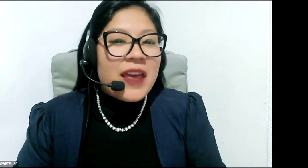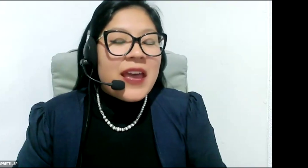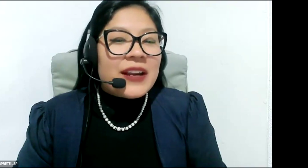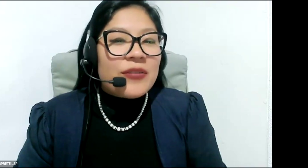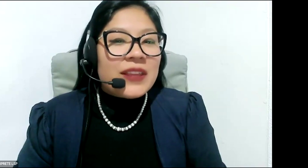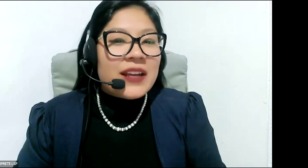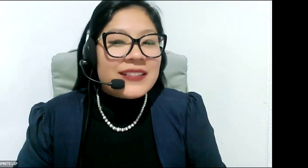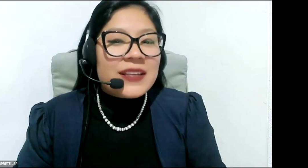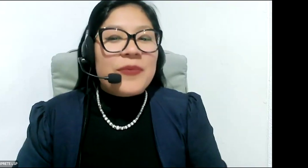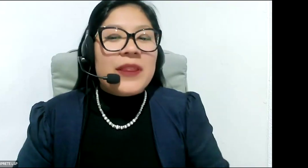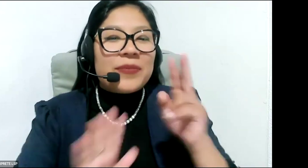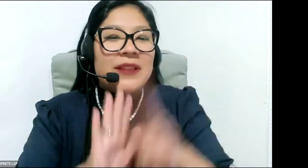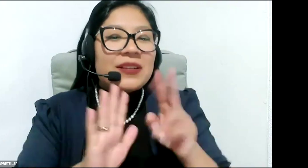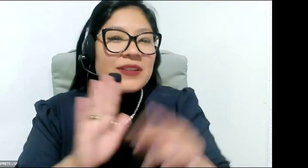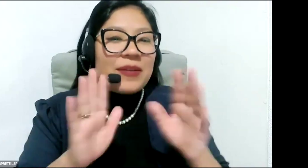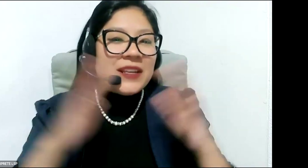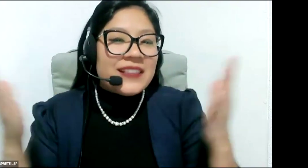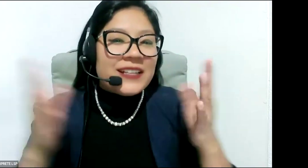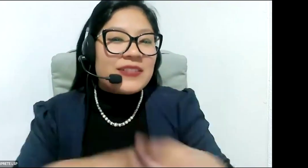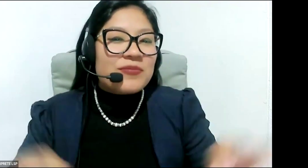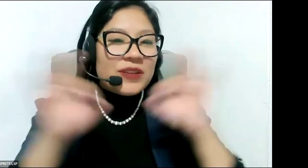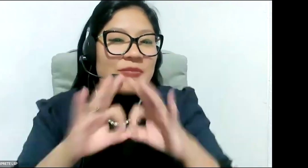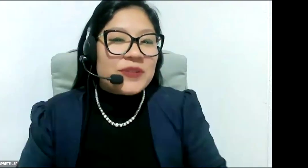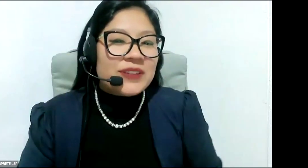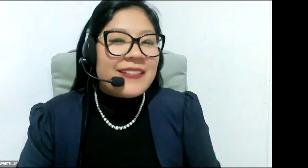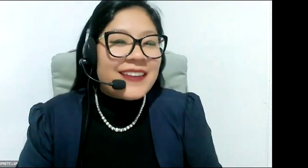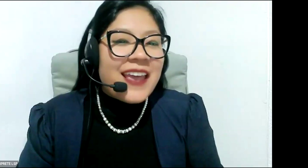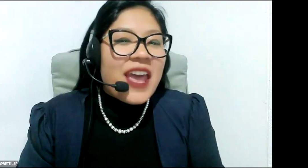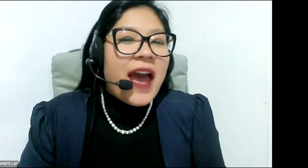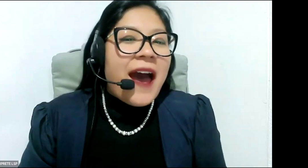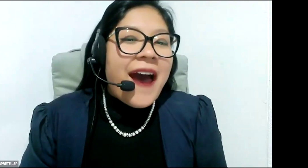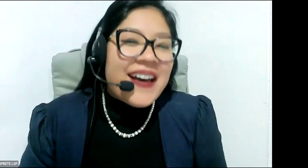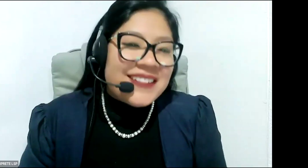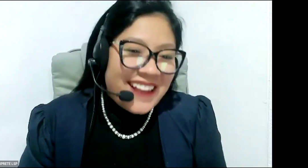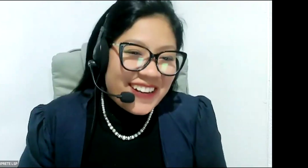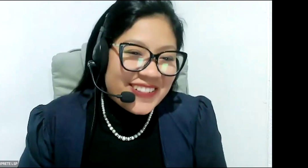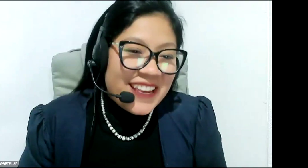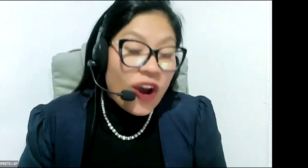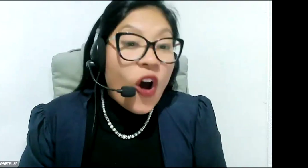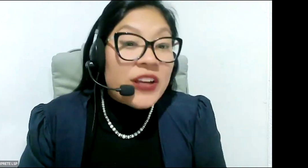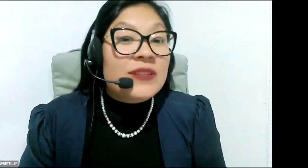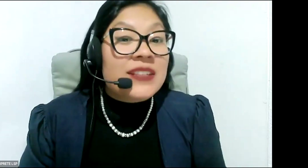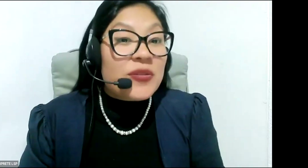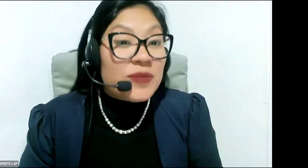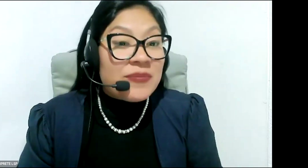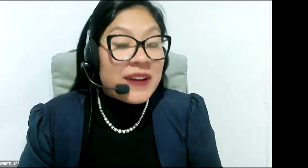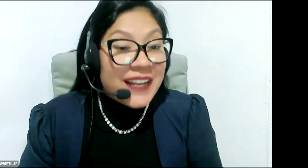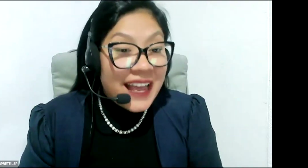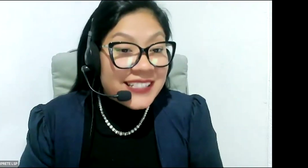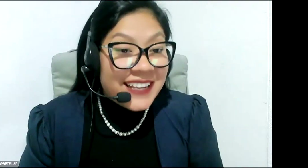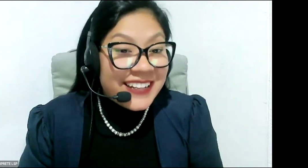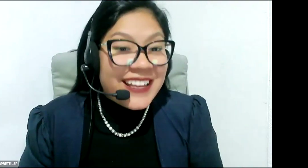amigo recordarles que puedan prender sus camaritas es muy importante hacer Sí hoy es nuestra